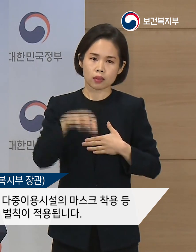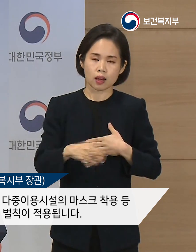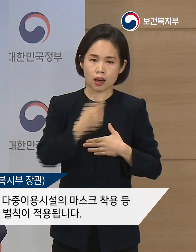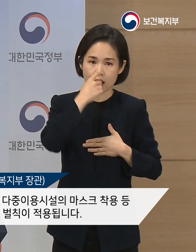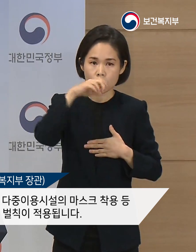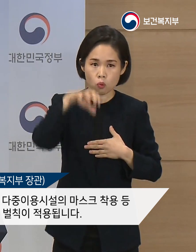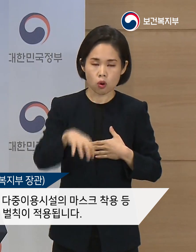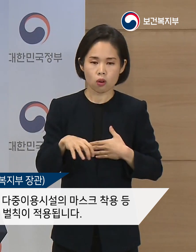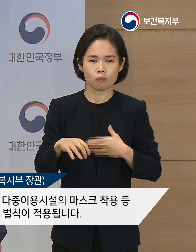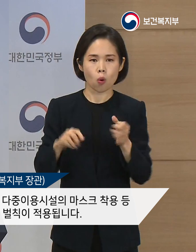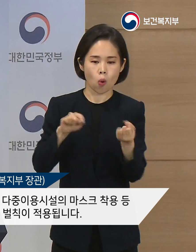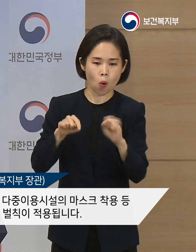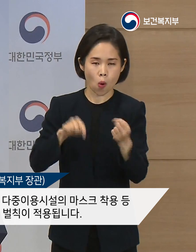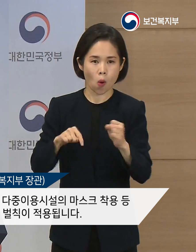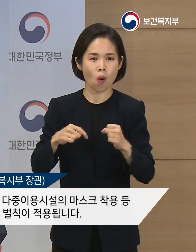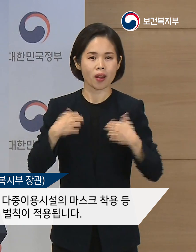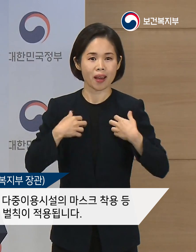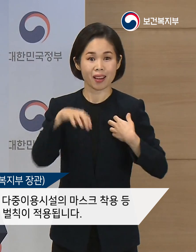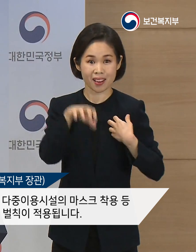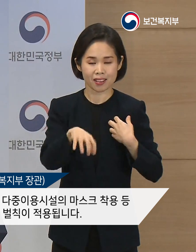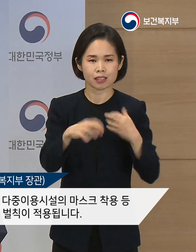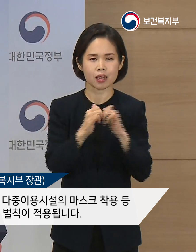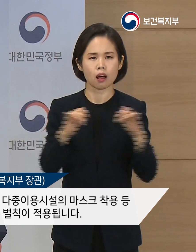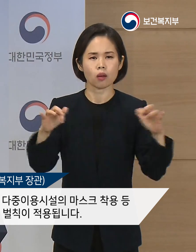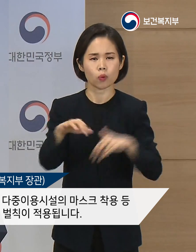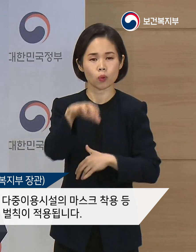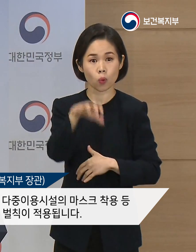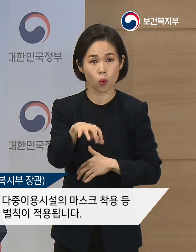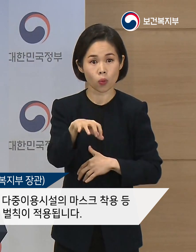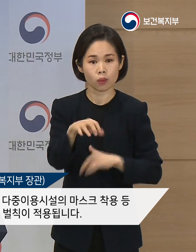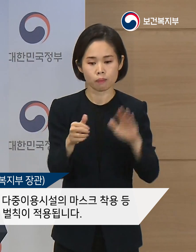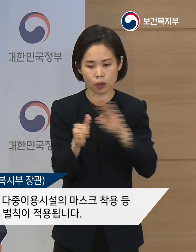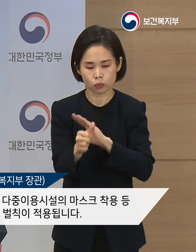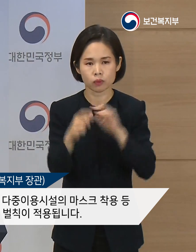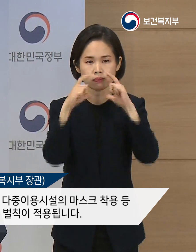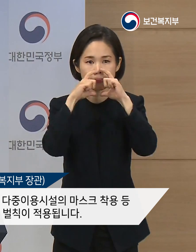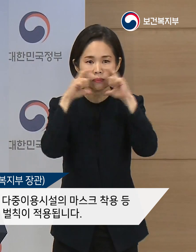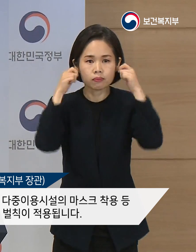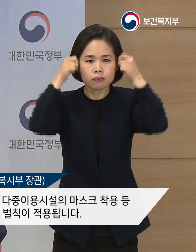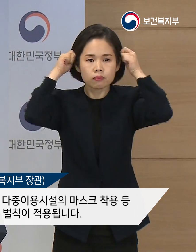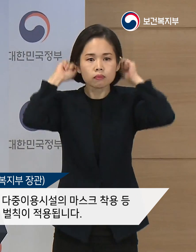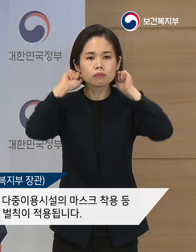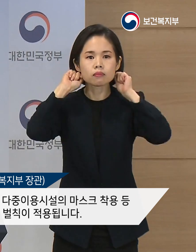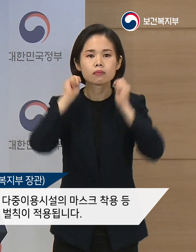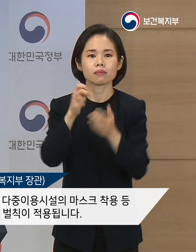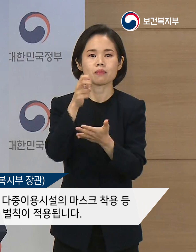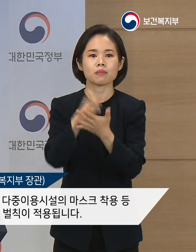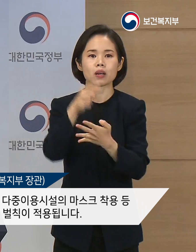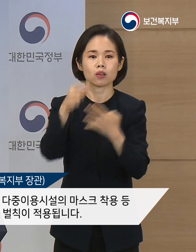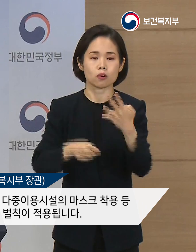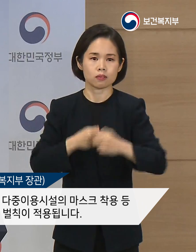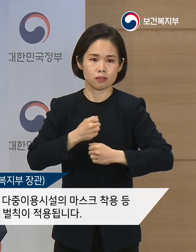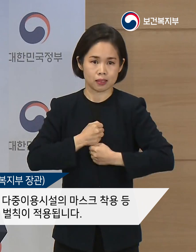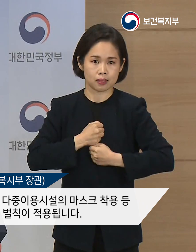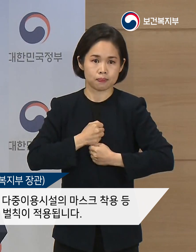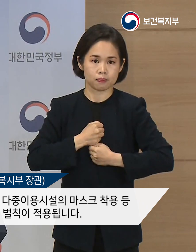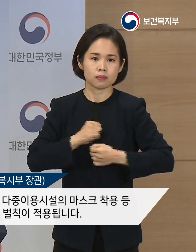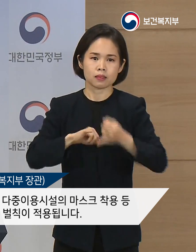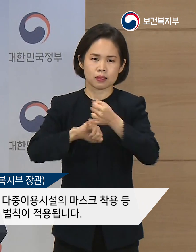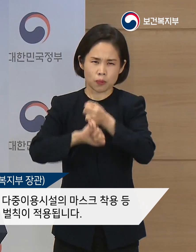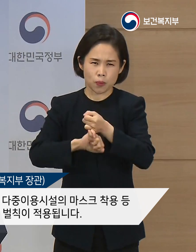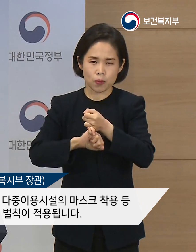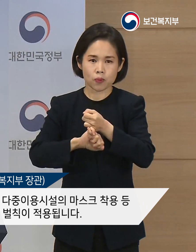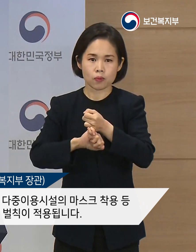목욕탕, 학원, 오락실 등 다수가 이용하는 다중이용시설의 마스크 착용 등 핵심 방역 수칙도